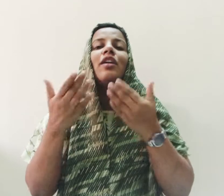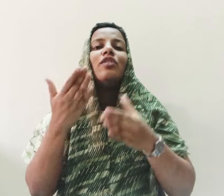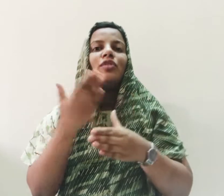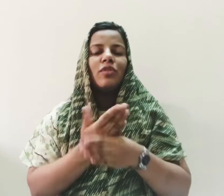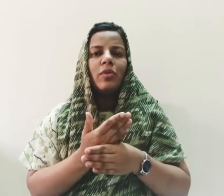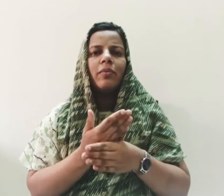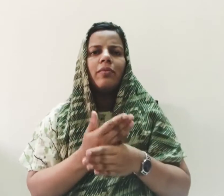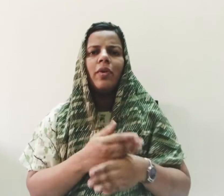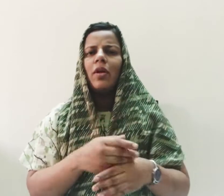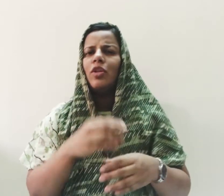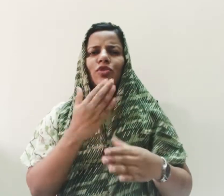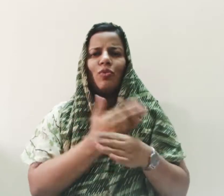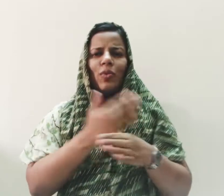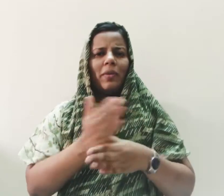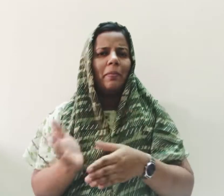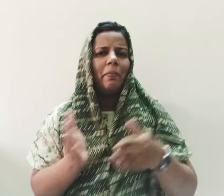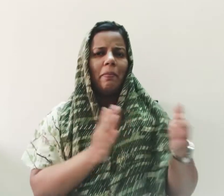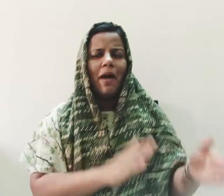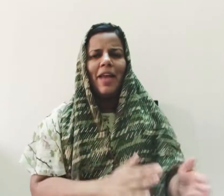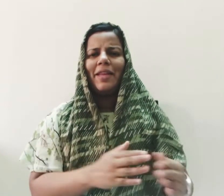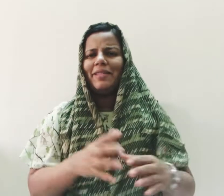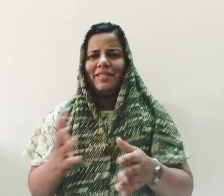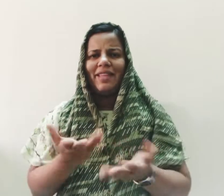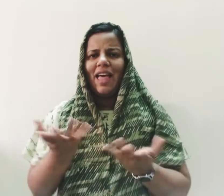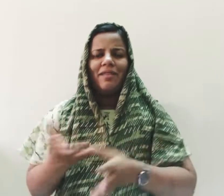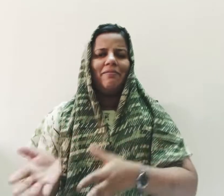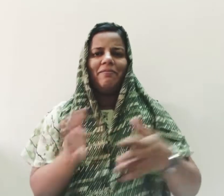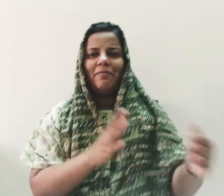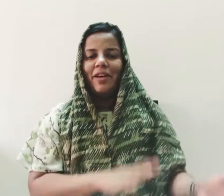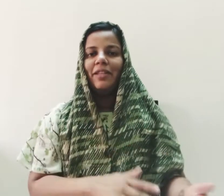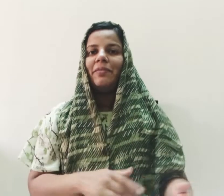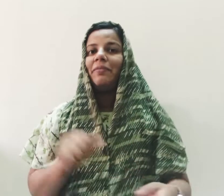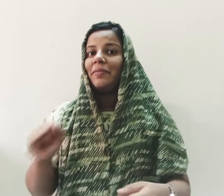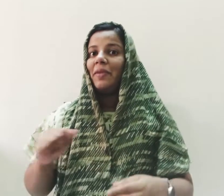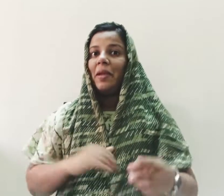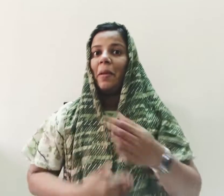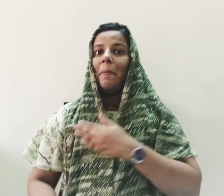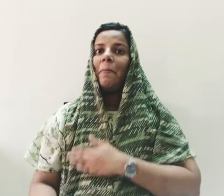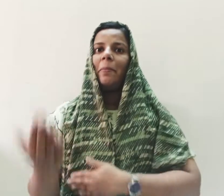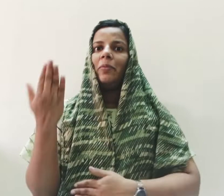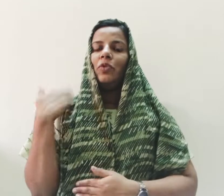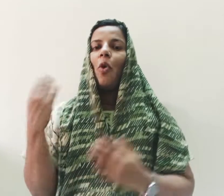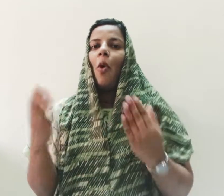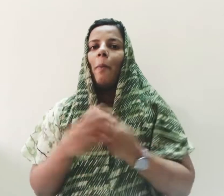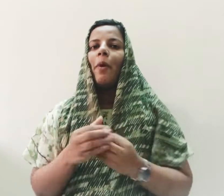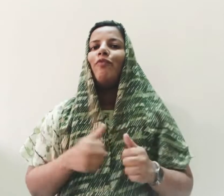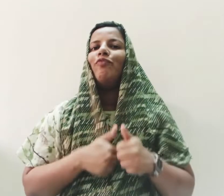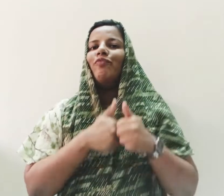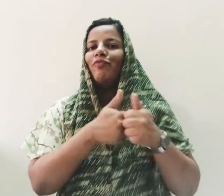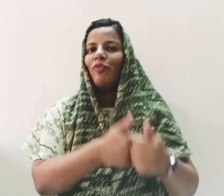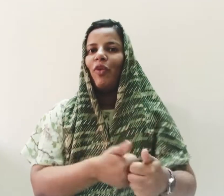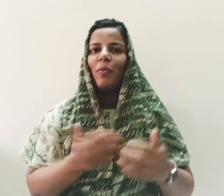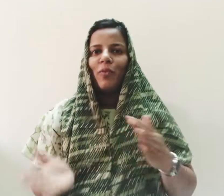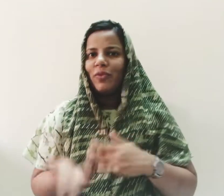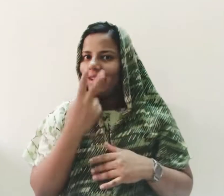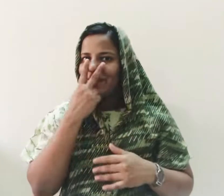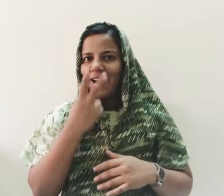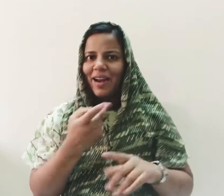കാളകളെ വിട്ടിട്ട്, തൻ്റെ ആ കലപ്പയൊക്കെ വിട്ടിട്ട് തൻ്റെ ഏലിയാവിൻ്റെ പിന്നാലെ പോകുന്നതായിട്ട് നമുക്ക് കാണുവാൻ കഴിയുന്നു.